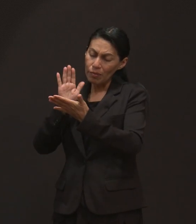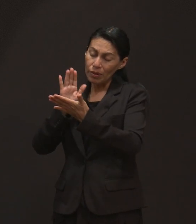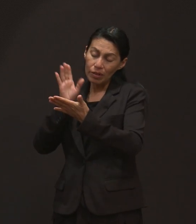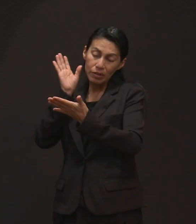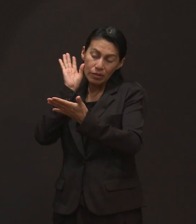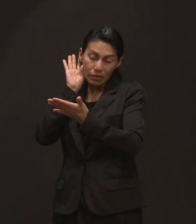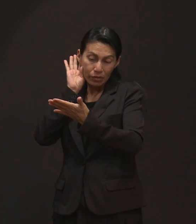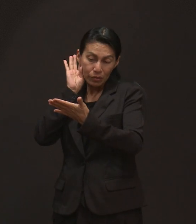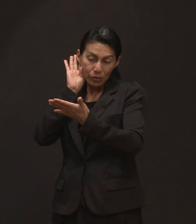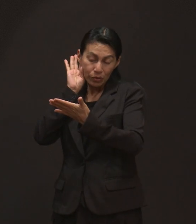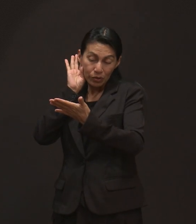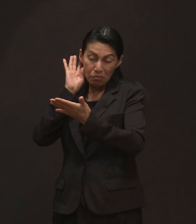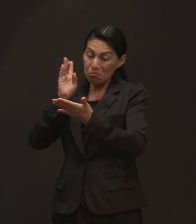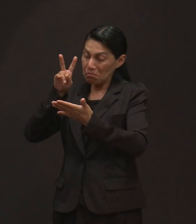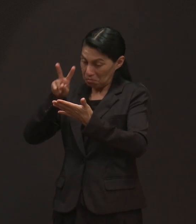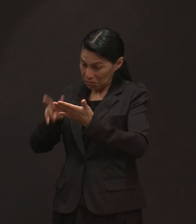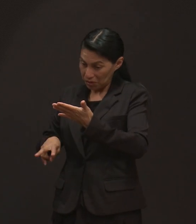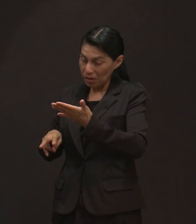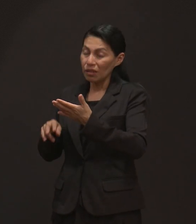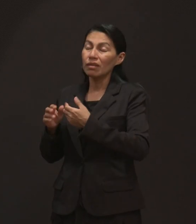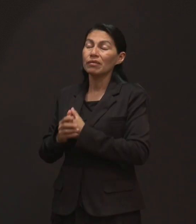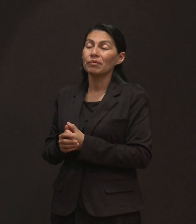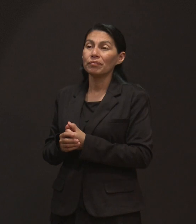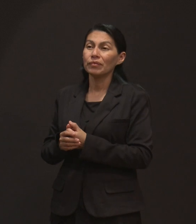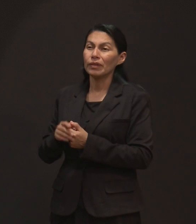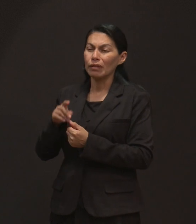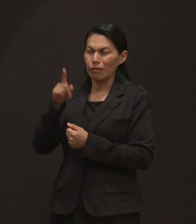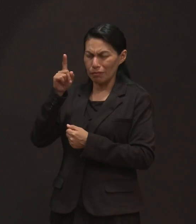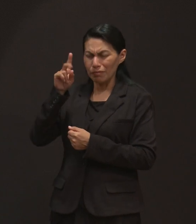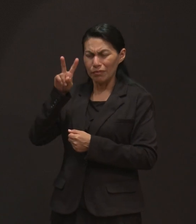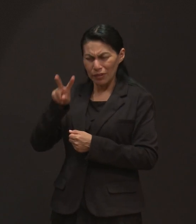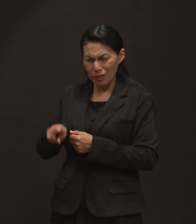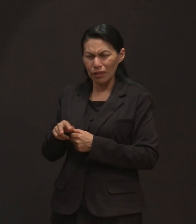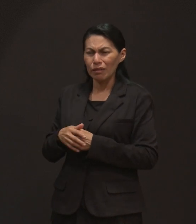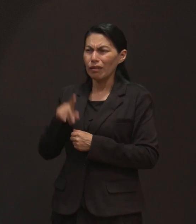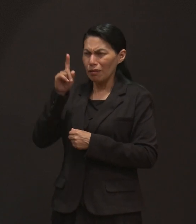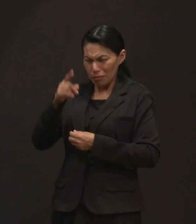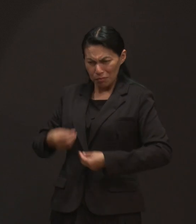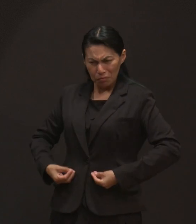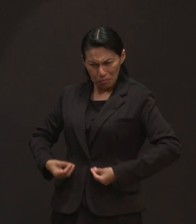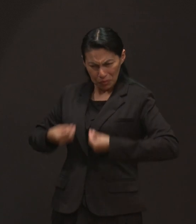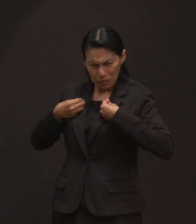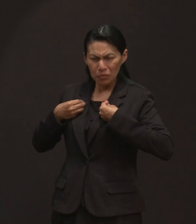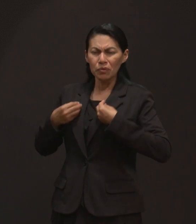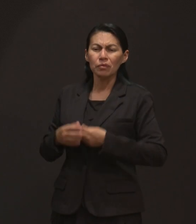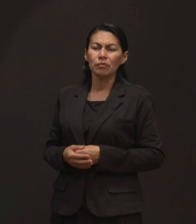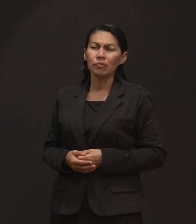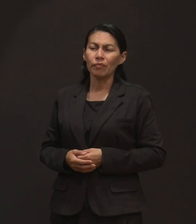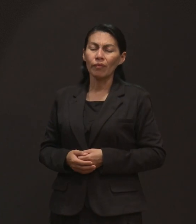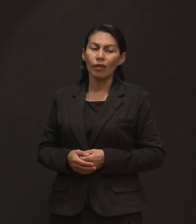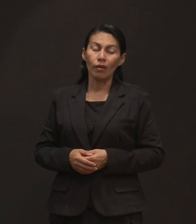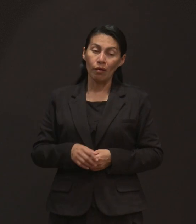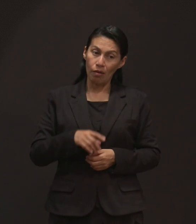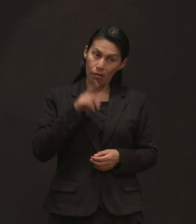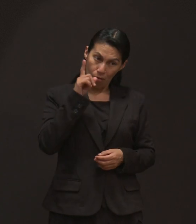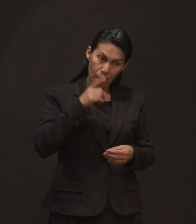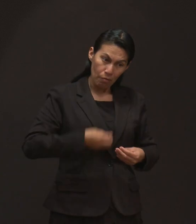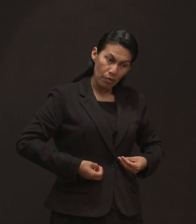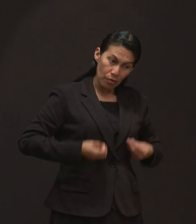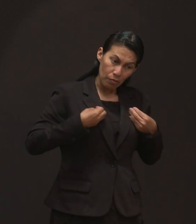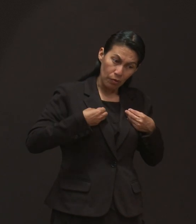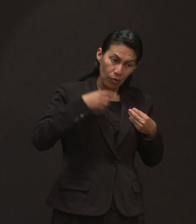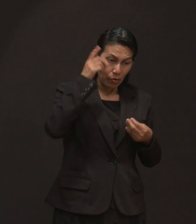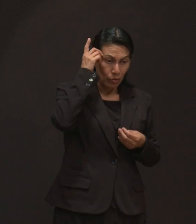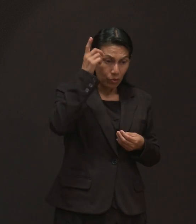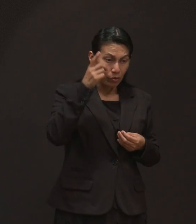palabra, también es palpable. O sea, es alguien real, alguien vivo. Alguien vivo. Dios